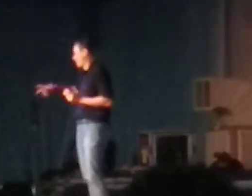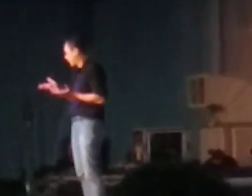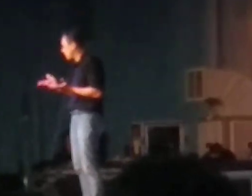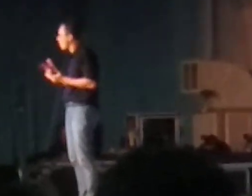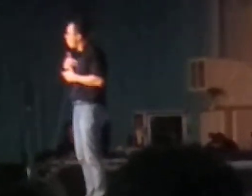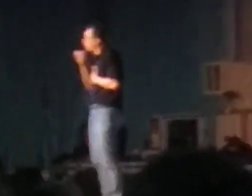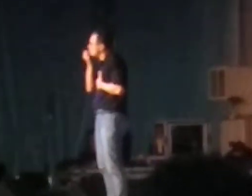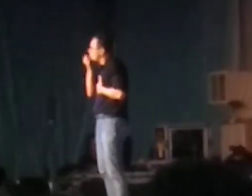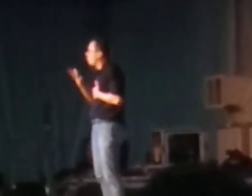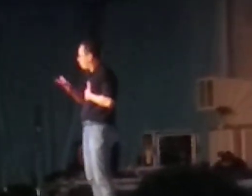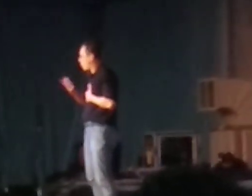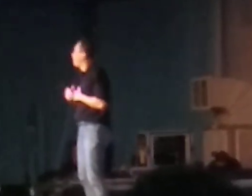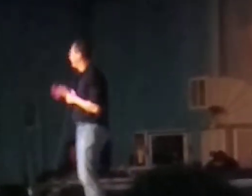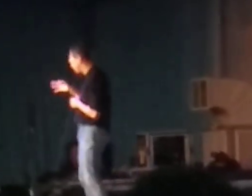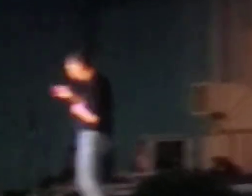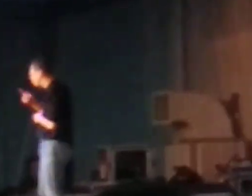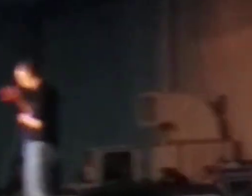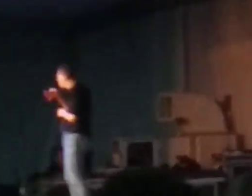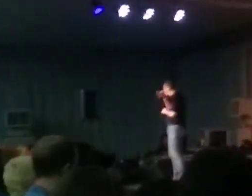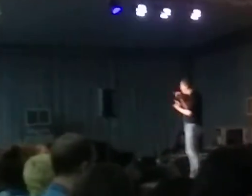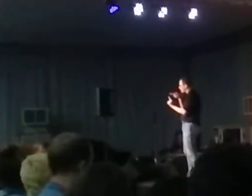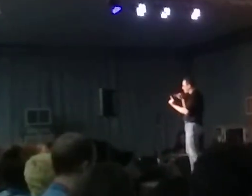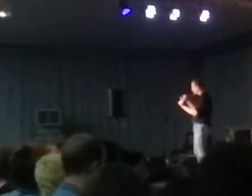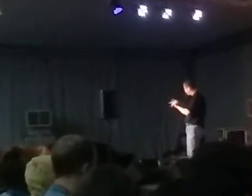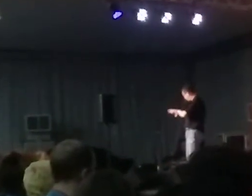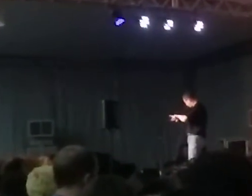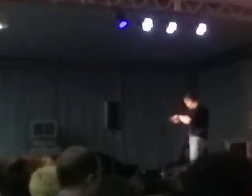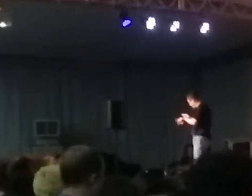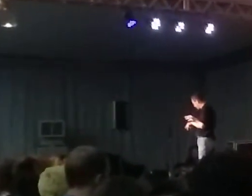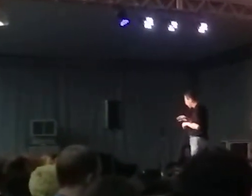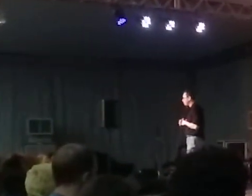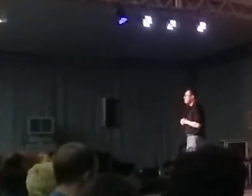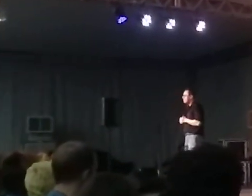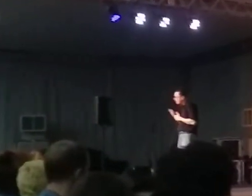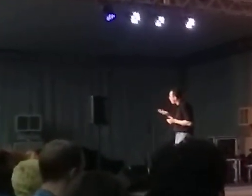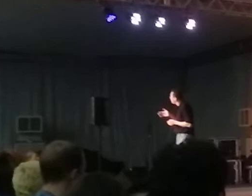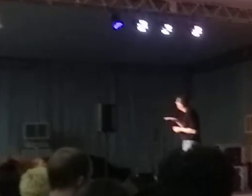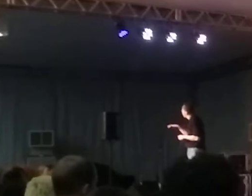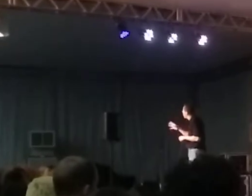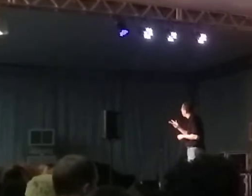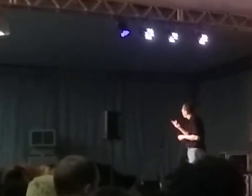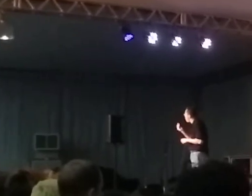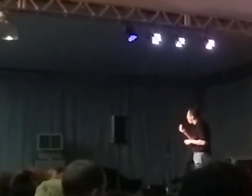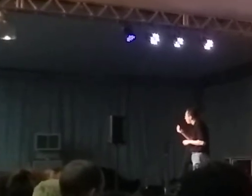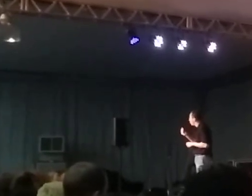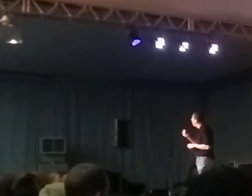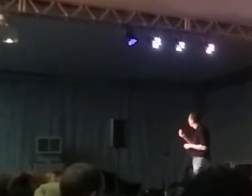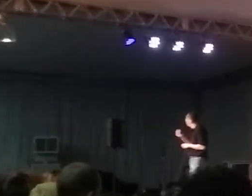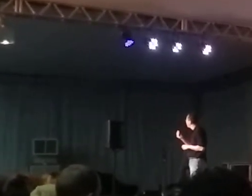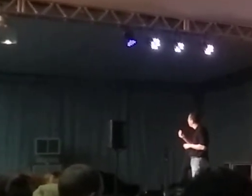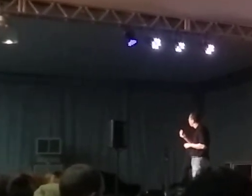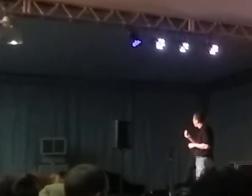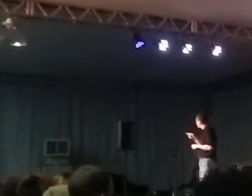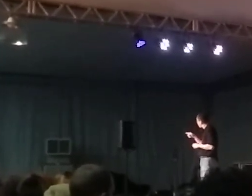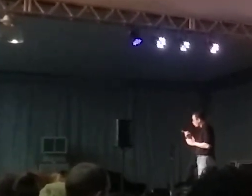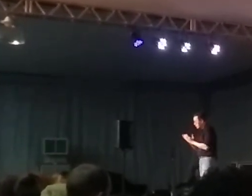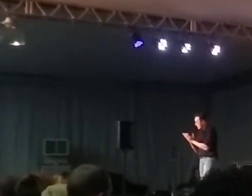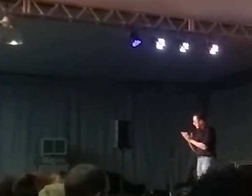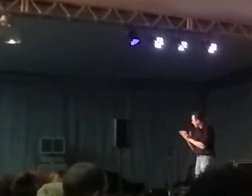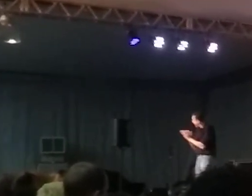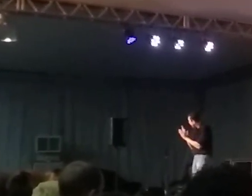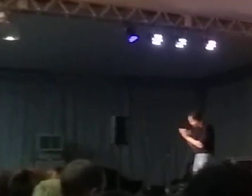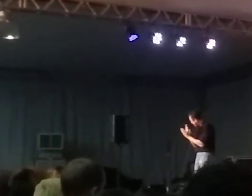bem. Diversos pontos de vista. Ilana, e aí, e como foi essa sua passagem dos livros de